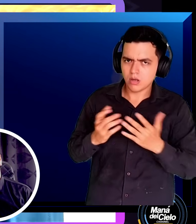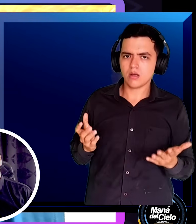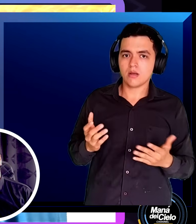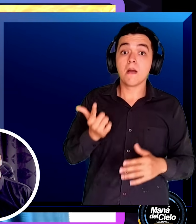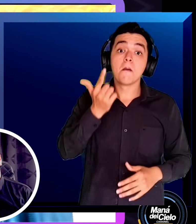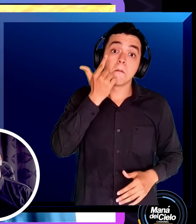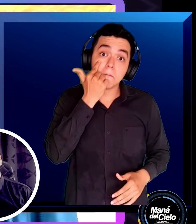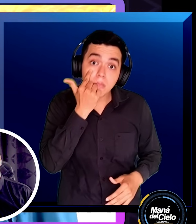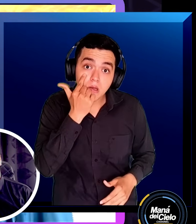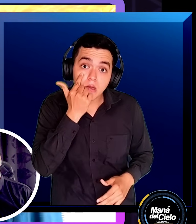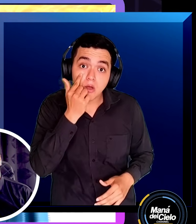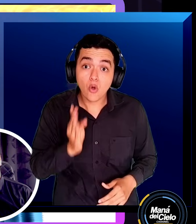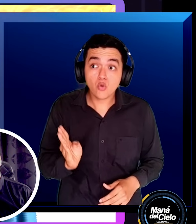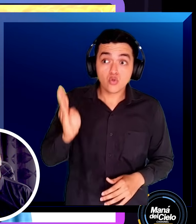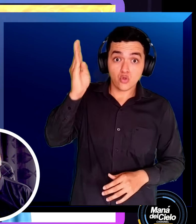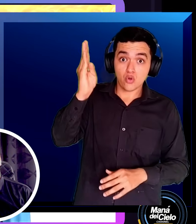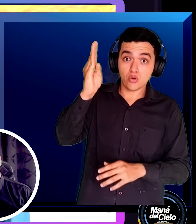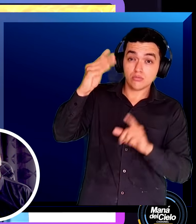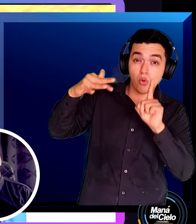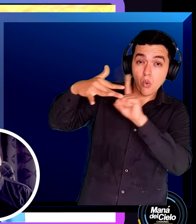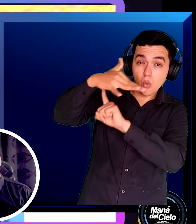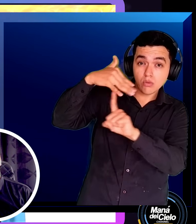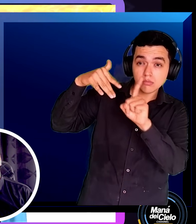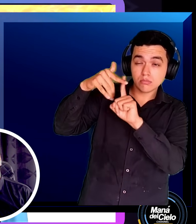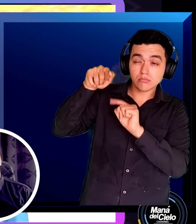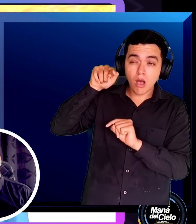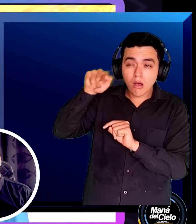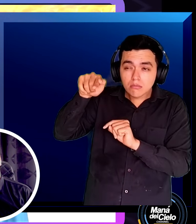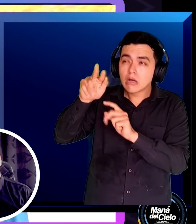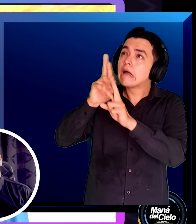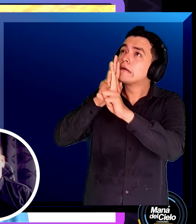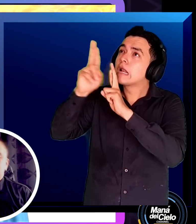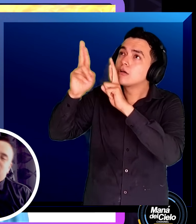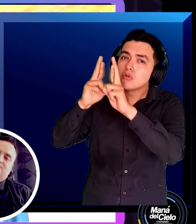para que viniéramos junto al río Aljaba